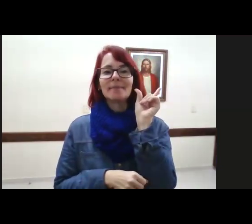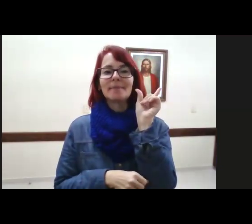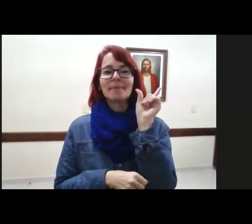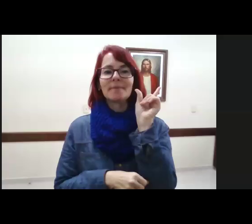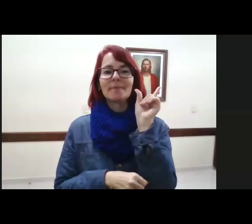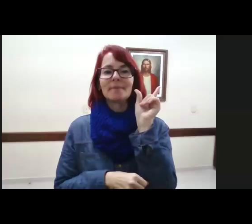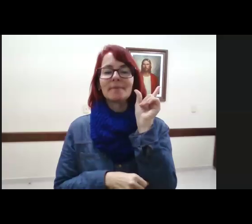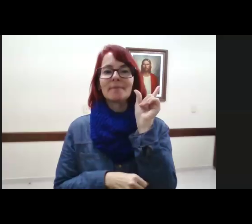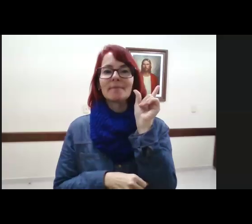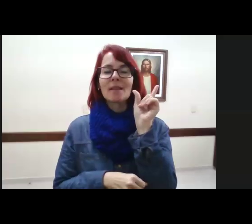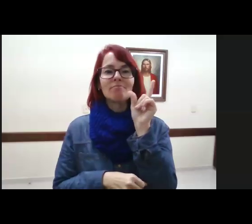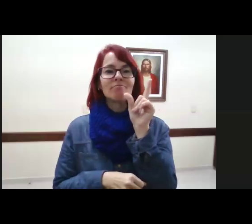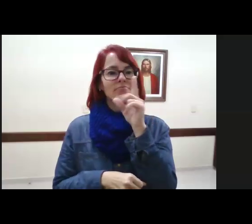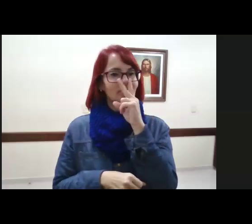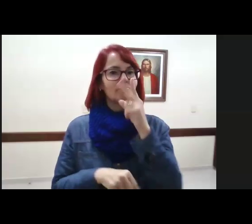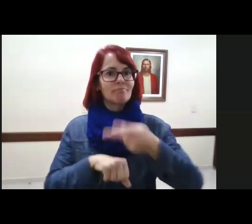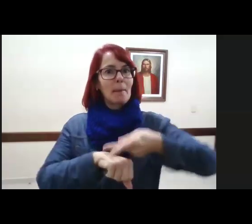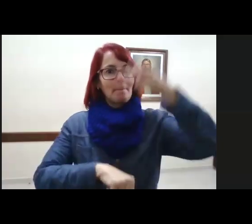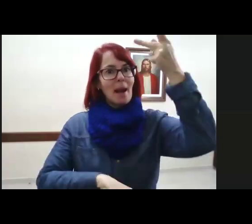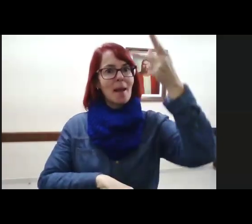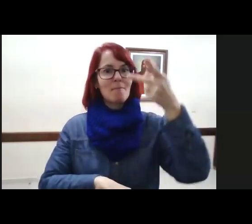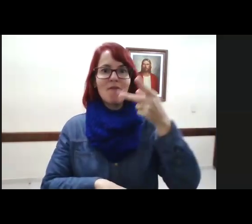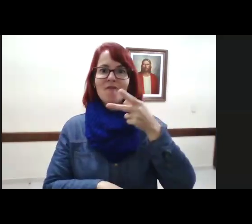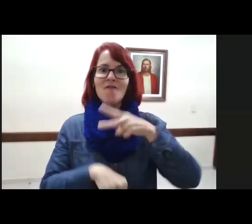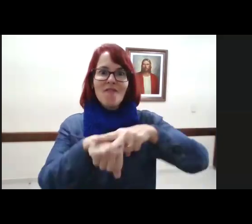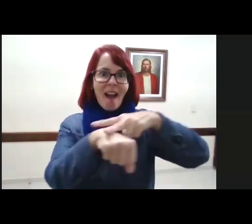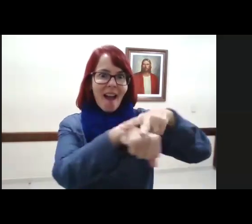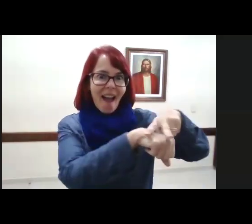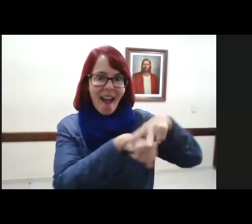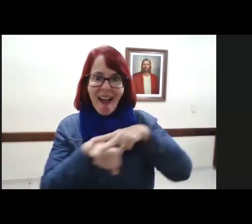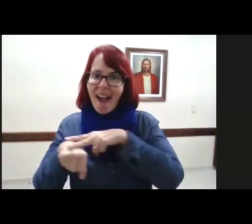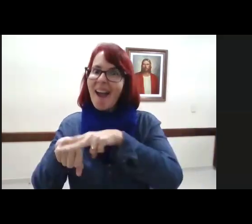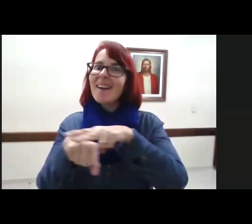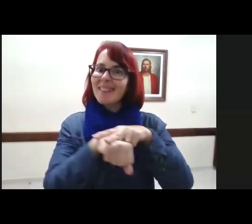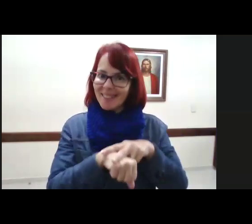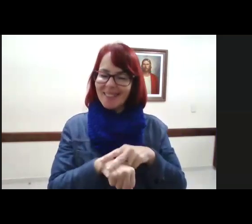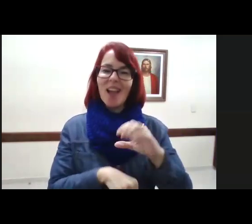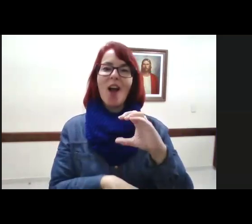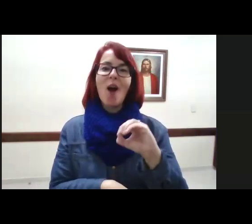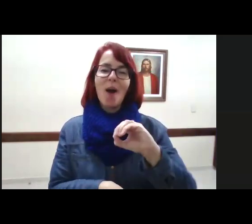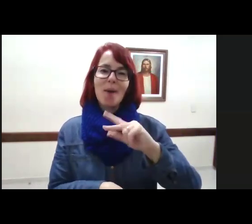o pódio ficou cheio de verde, né? Teve muitos verdes lá no pódio da Copa Smith.